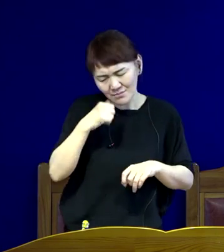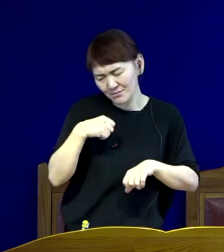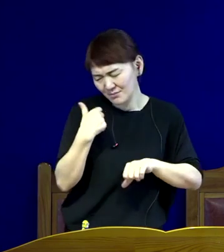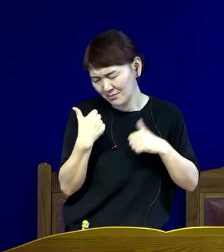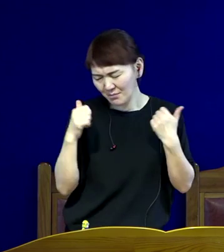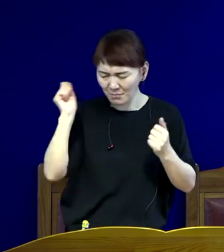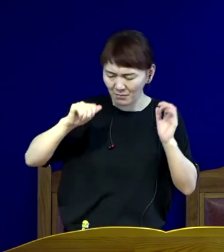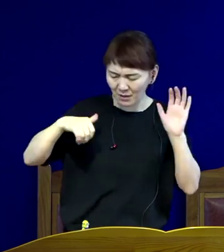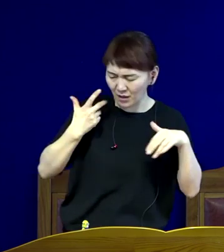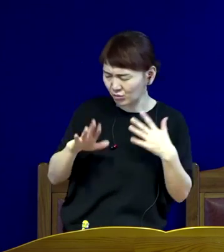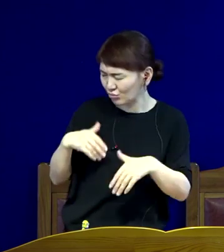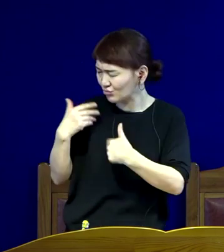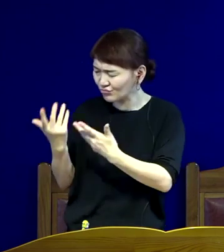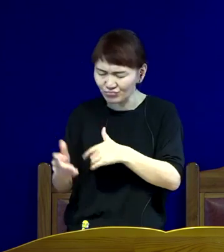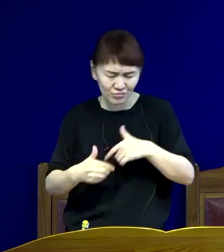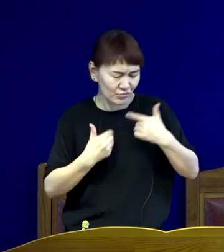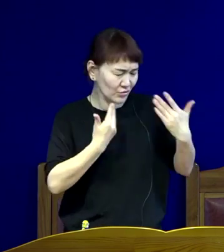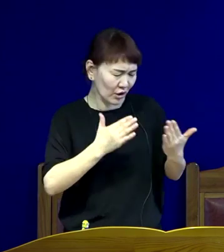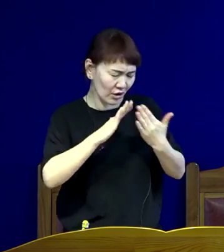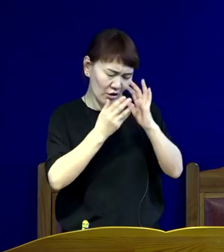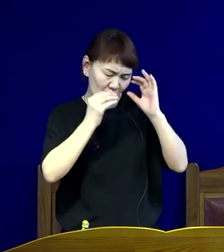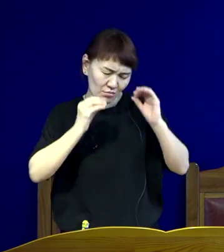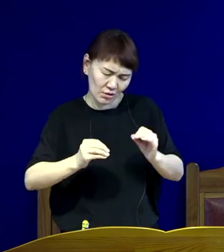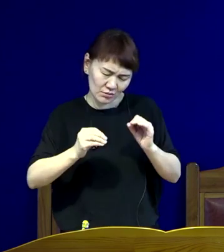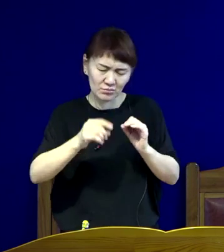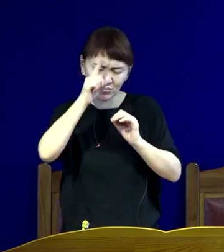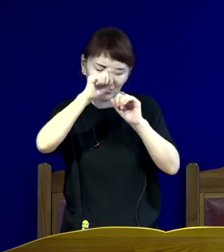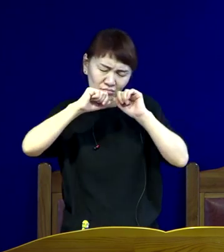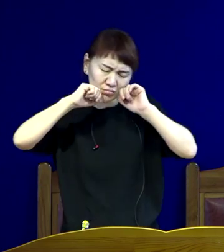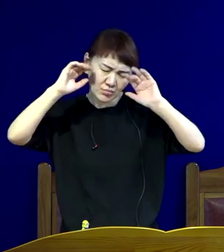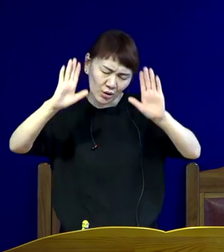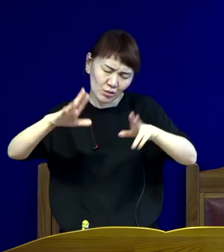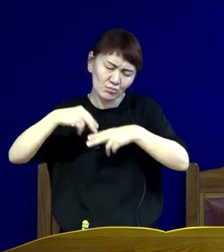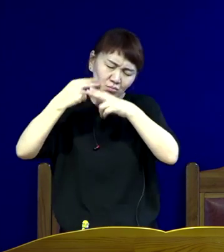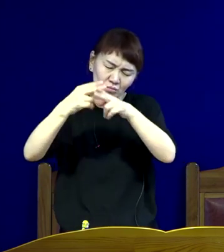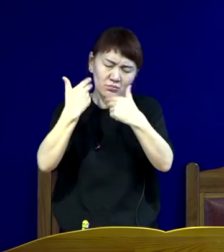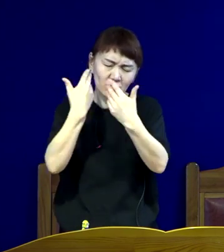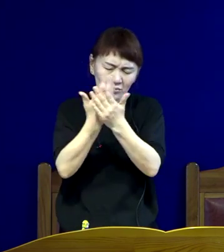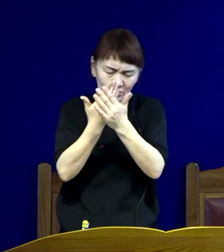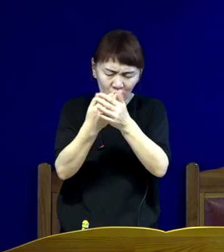баясгалан өгдөг гэр бүл бол чадхаар ерөөж туслаж өгөөрэй.